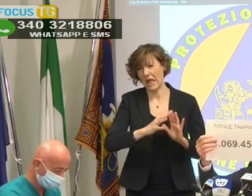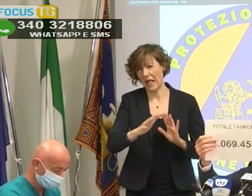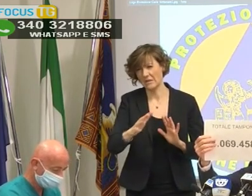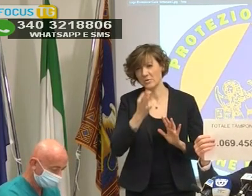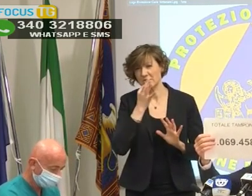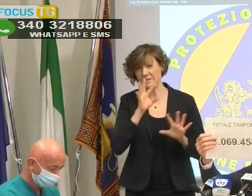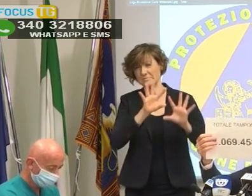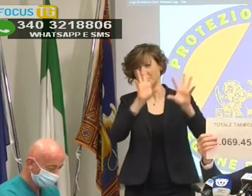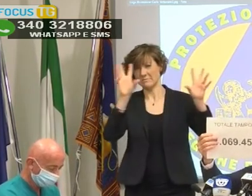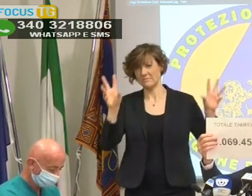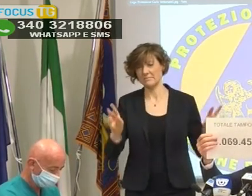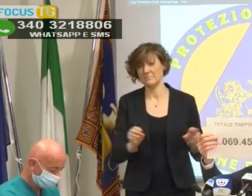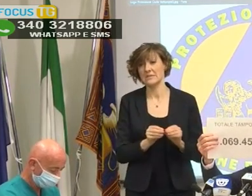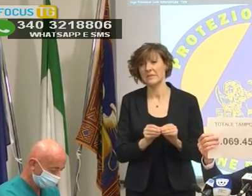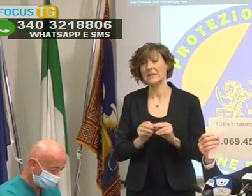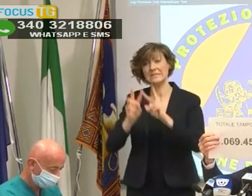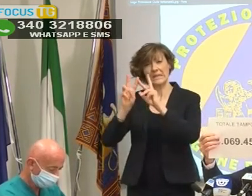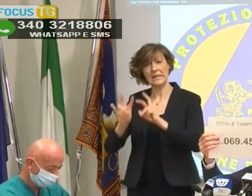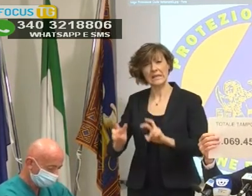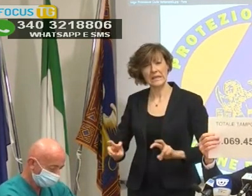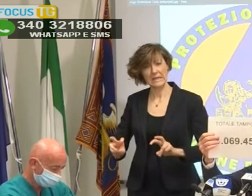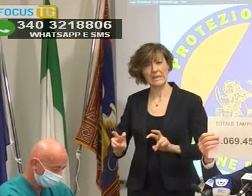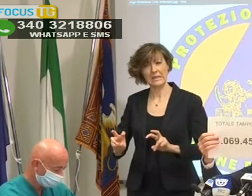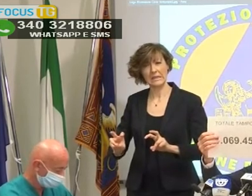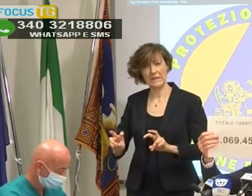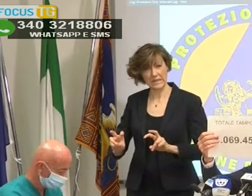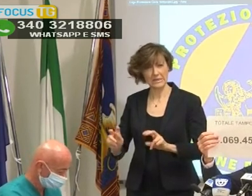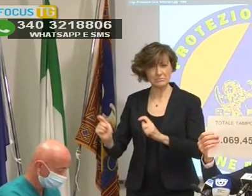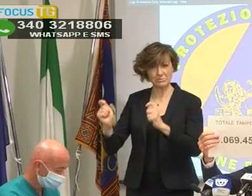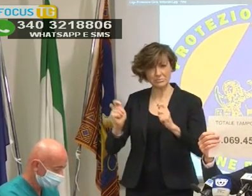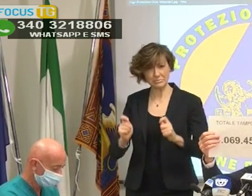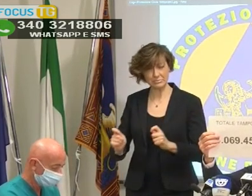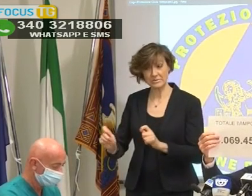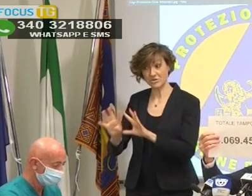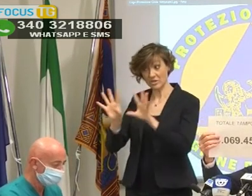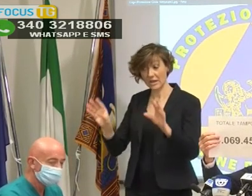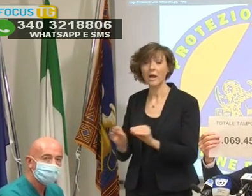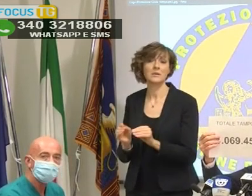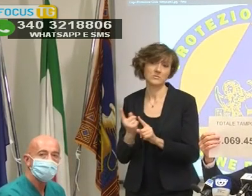tutto lo screening con il test sierologico. Prego.